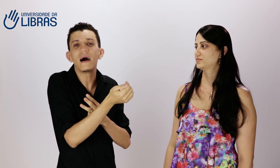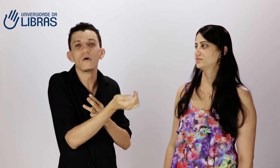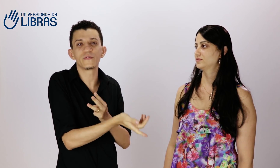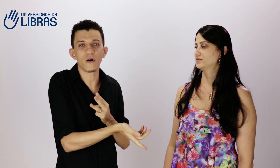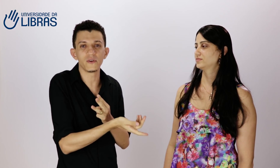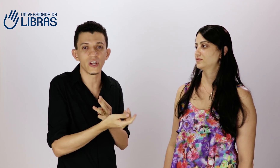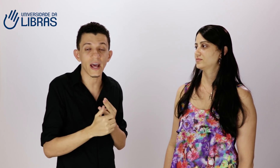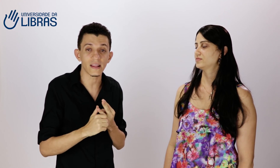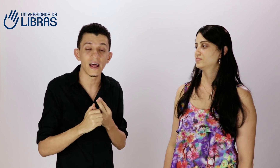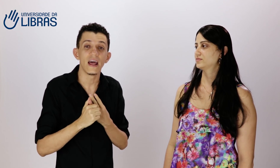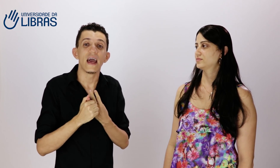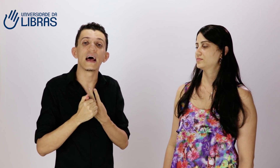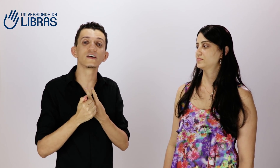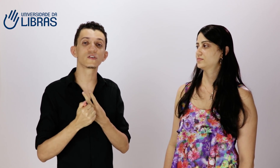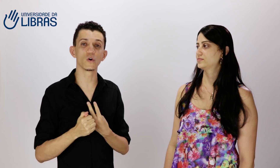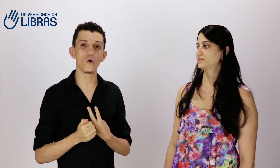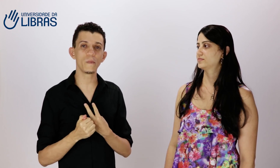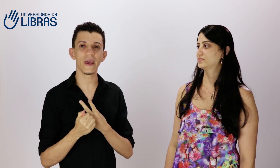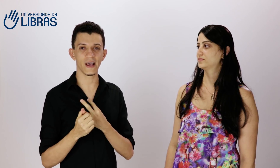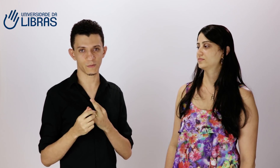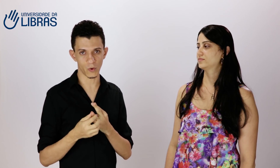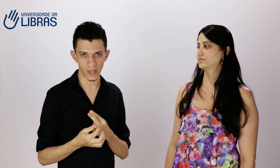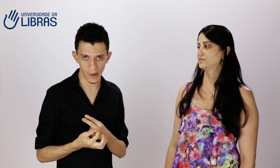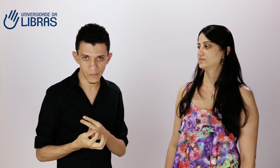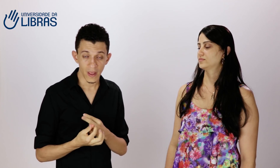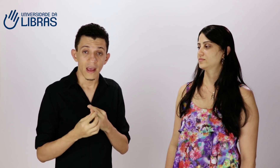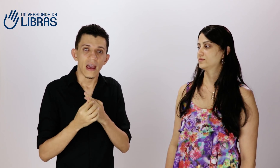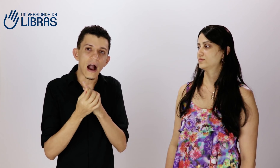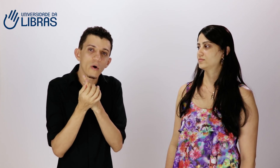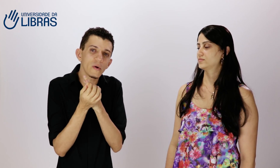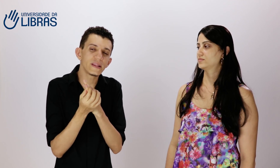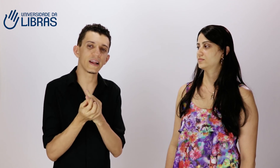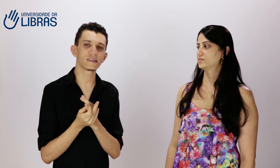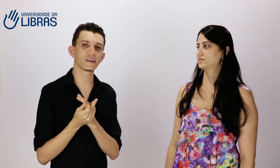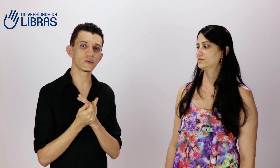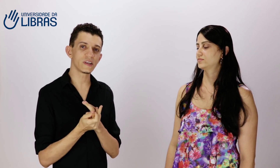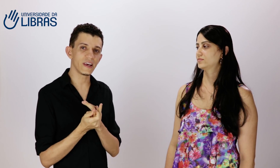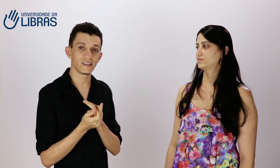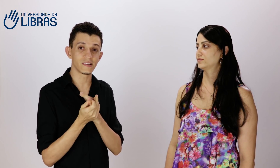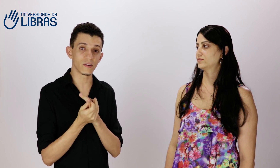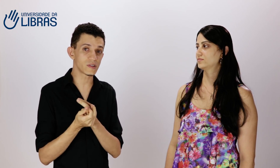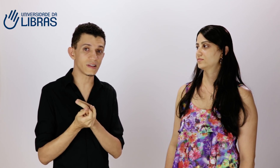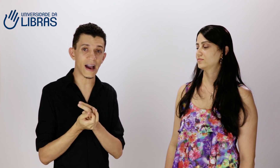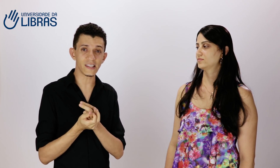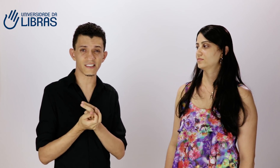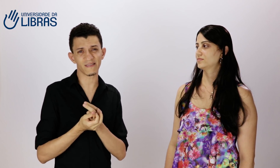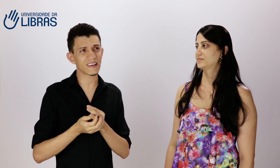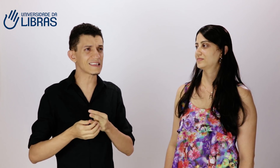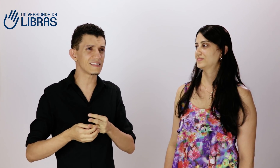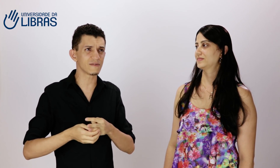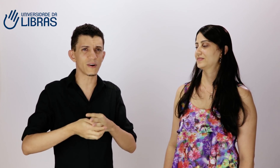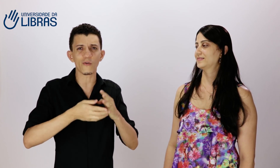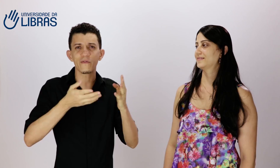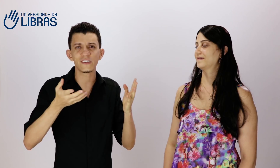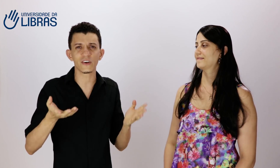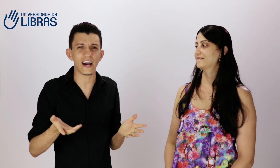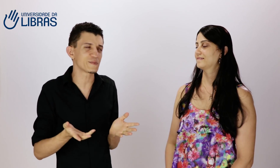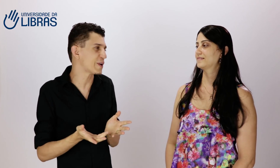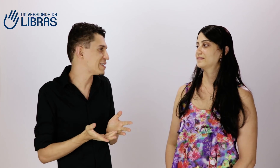trabalhou de forma direta, ela soube responder. Agora o interessante é o seguinte, são sinais que assim não são convencionais, por exemplo,